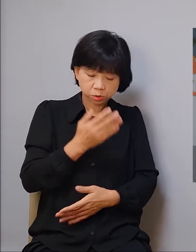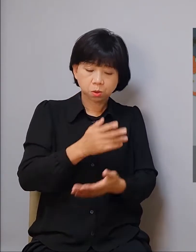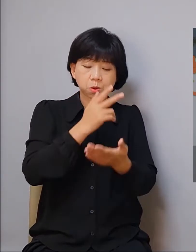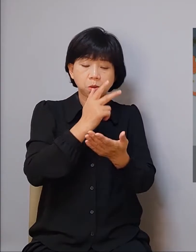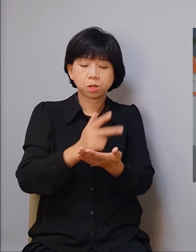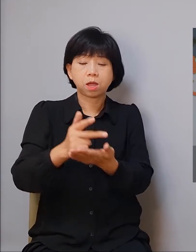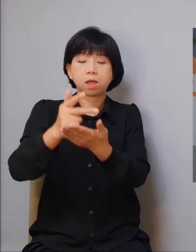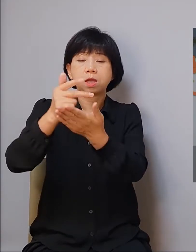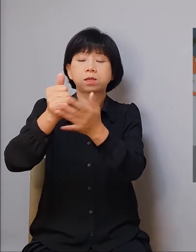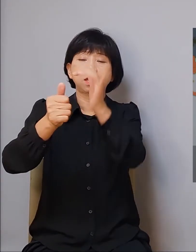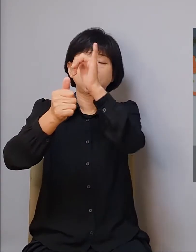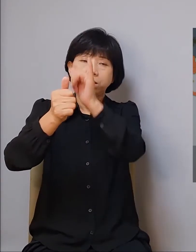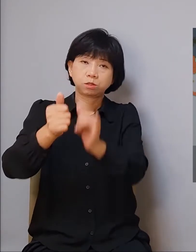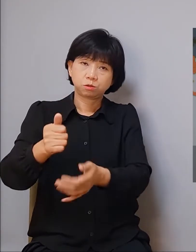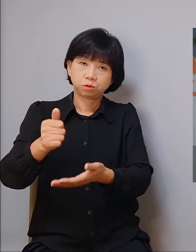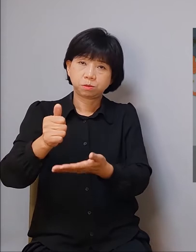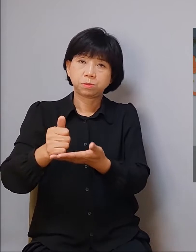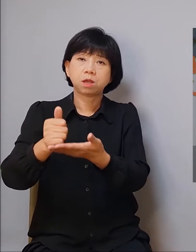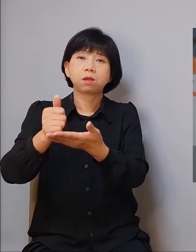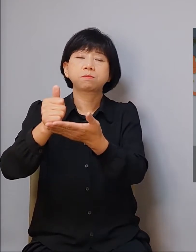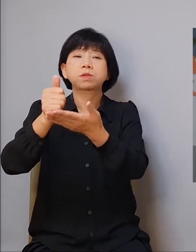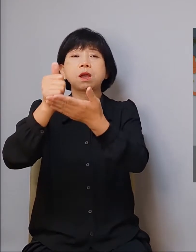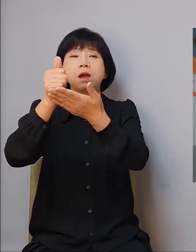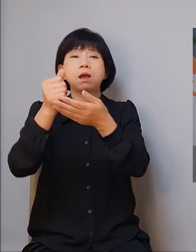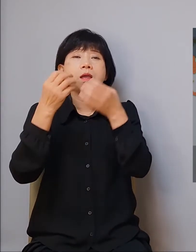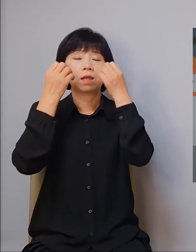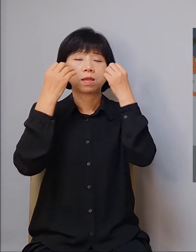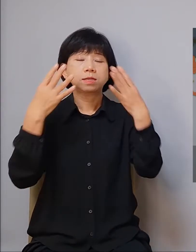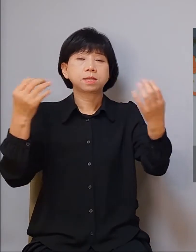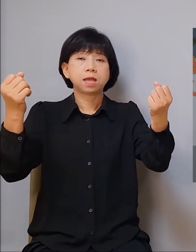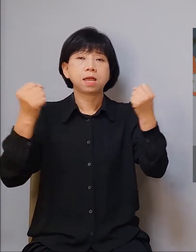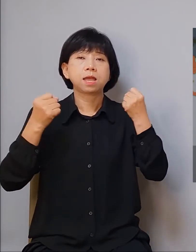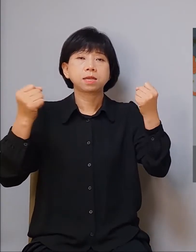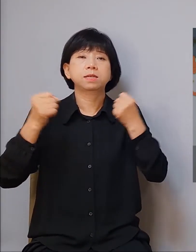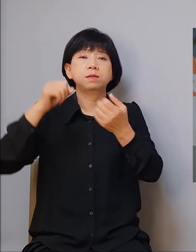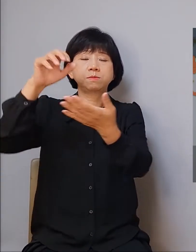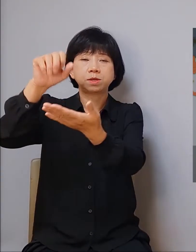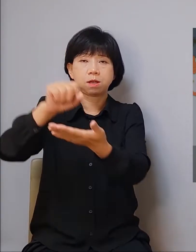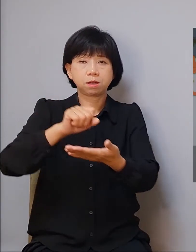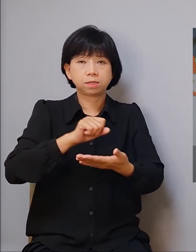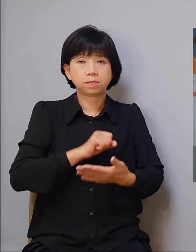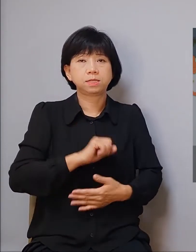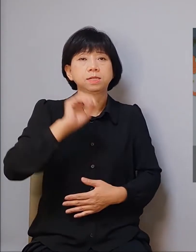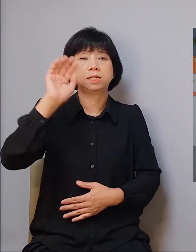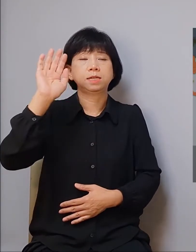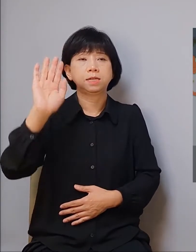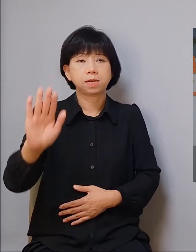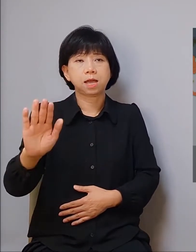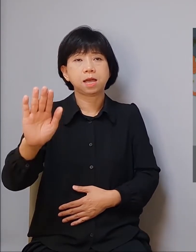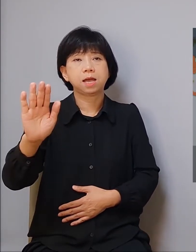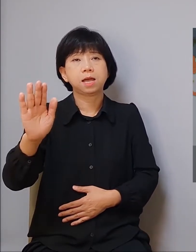간구하고 겸손하게 주님 섬겨 새 힘을